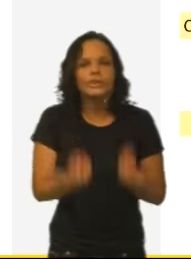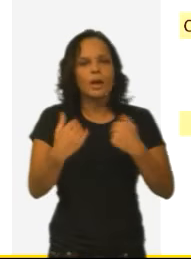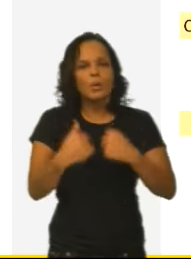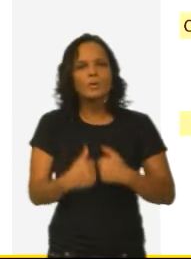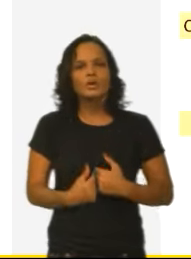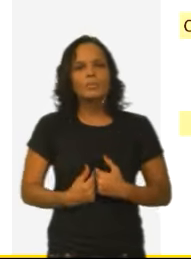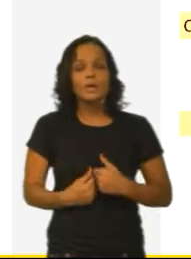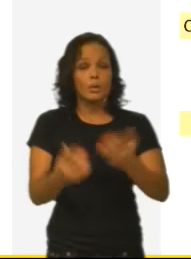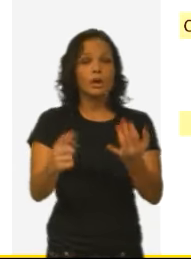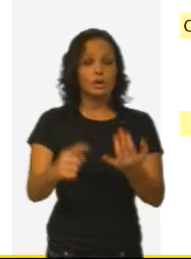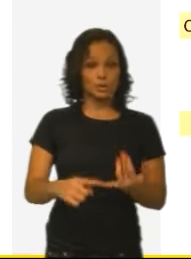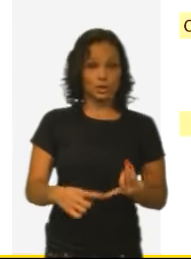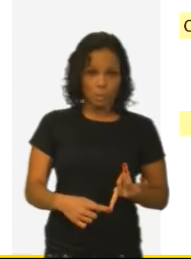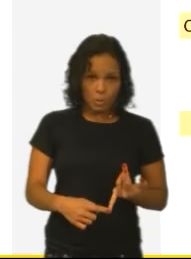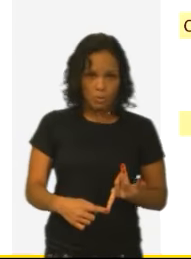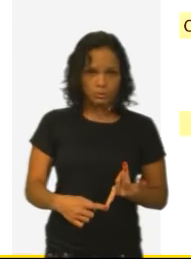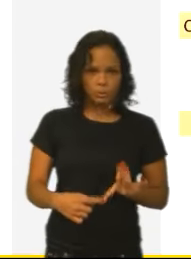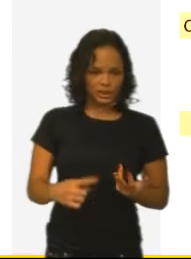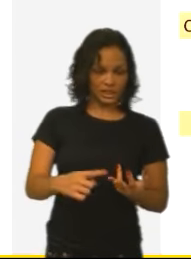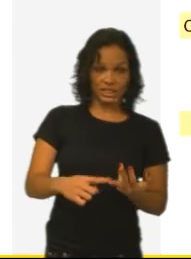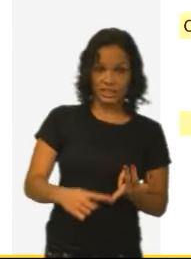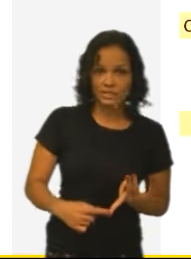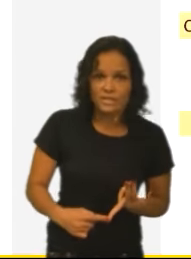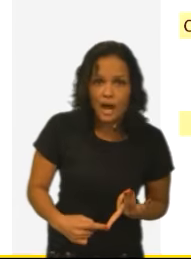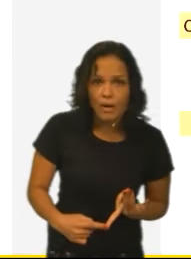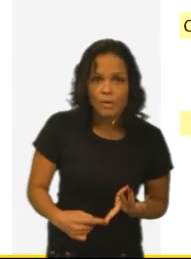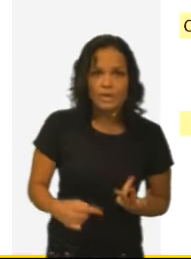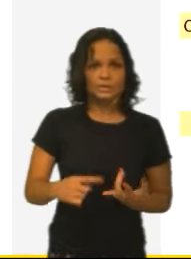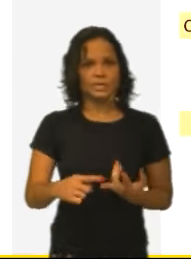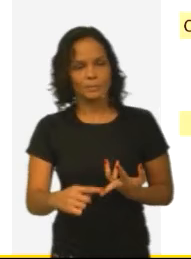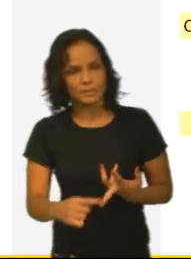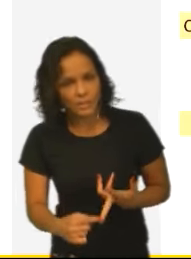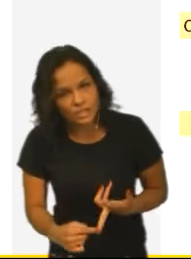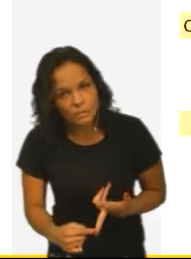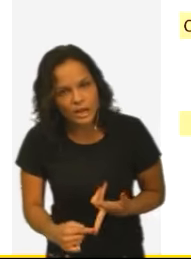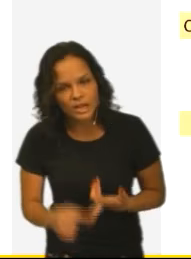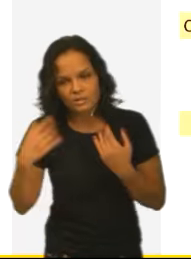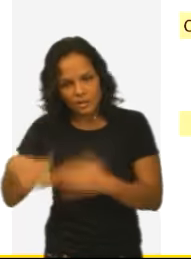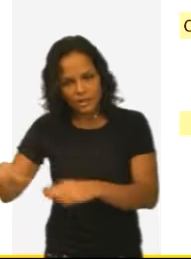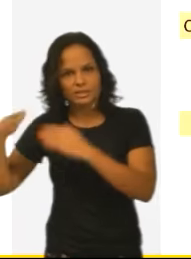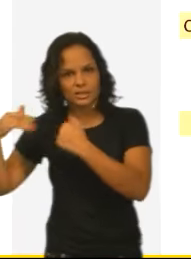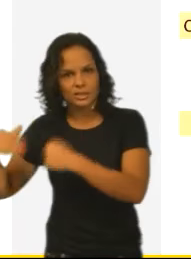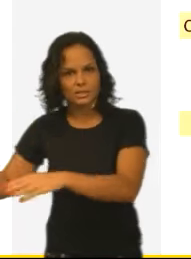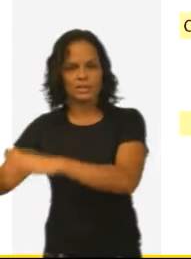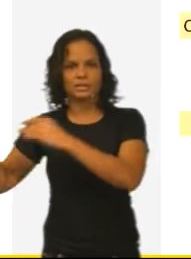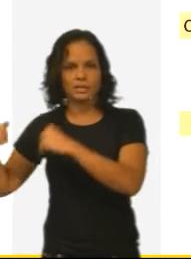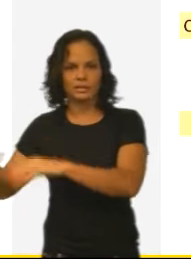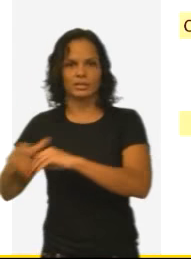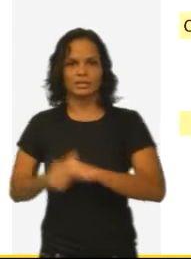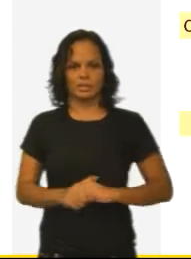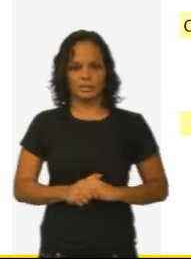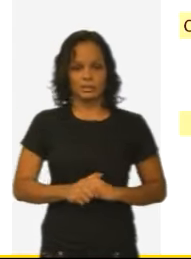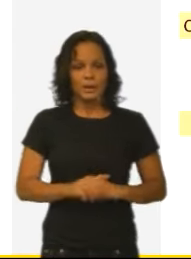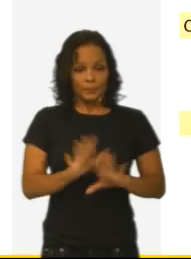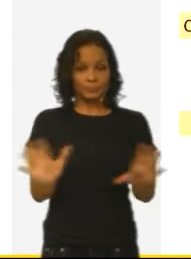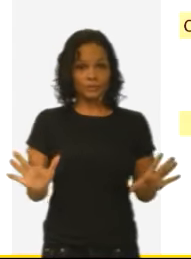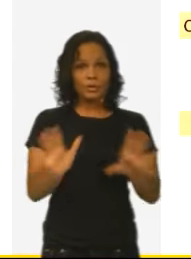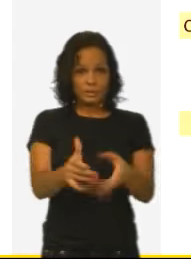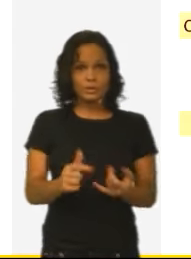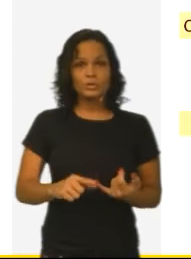é o pronome eu. Sujeito oculto, desinencial, simples, não expresso, reticência. Então, eu sei que o